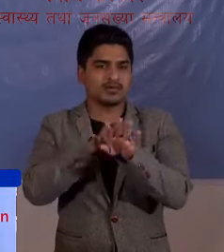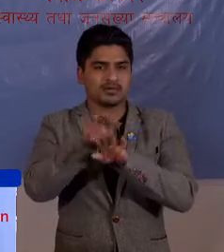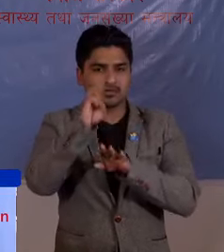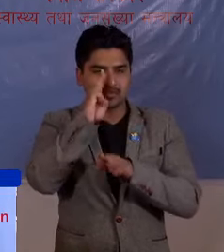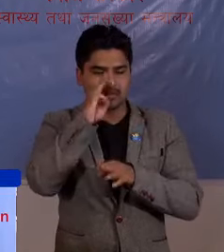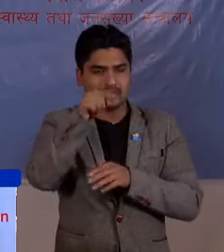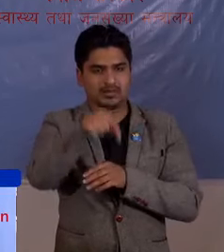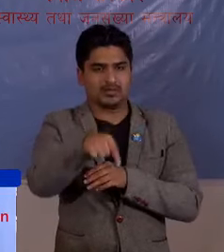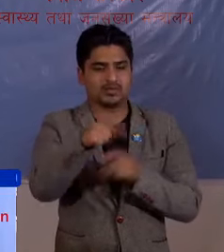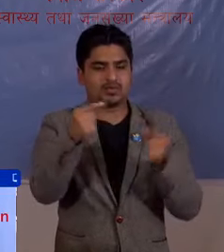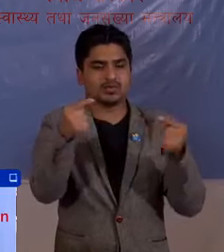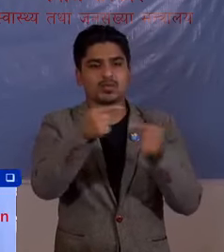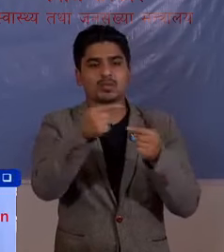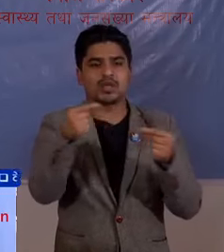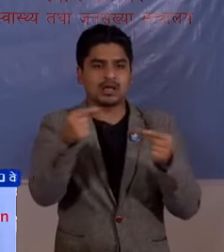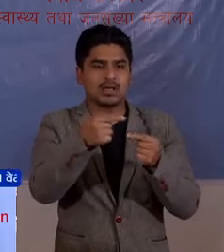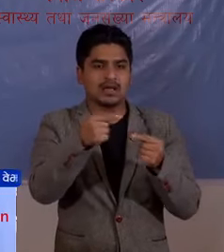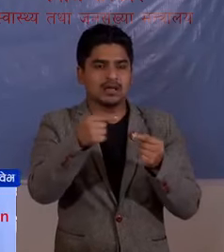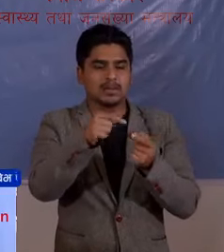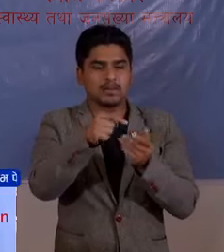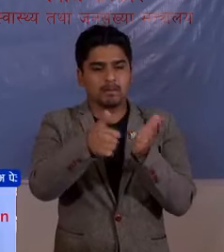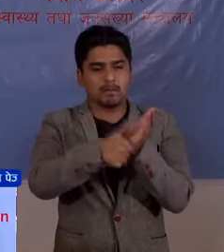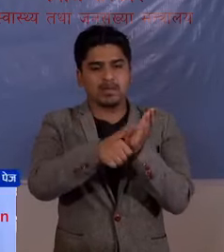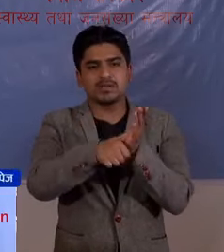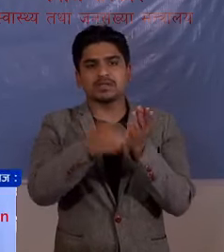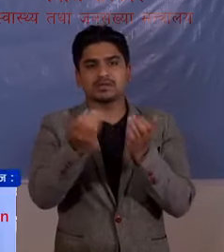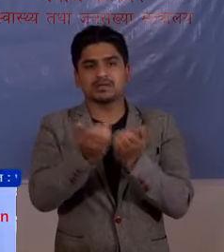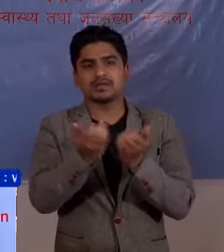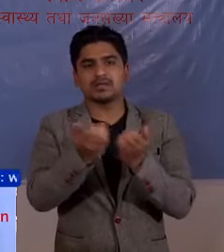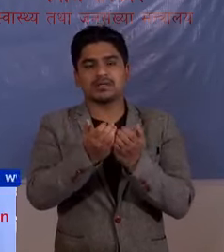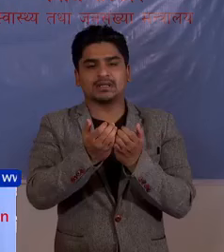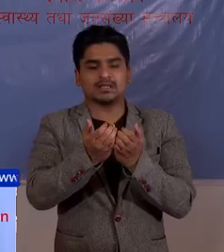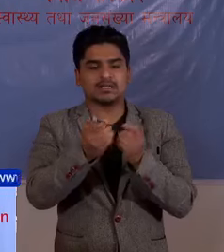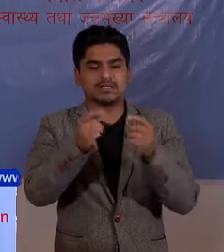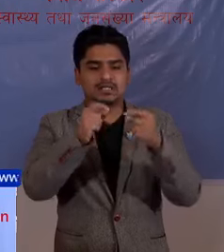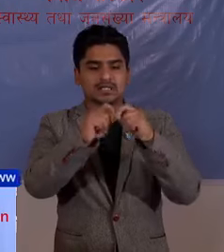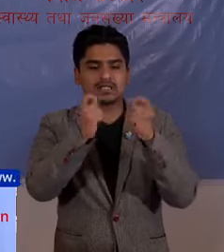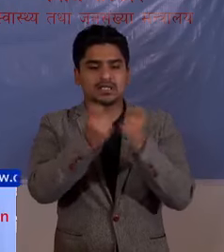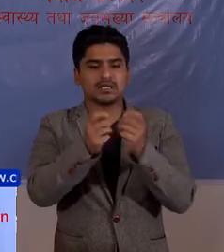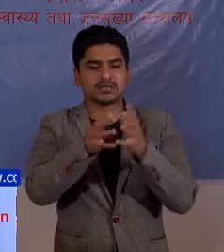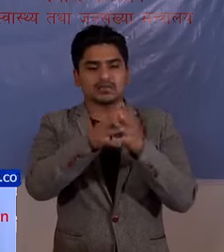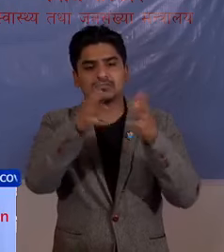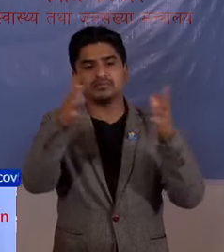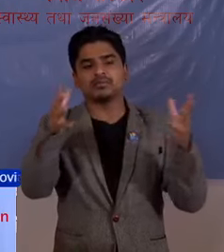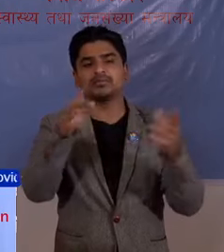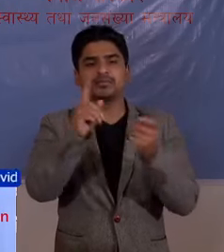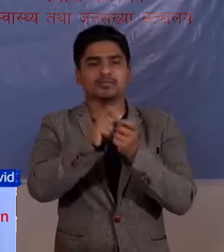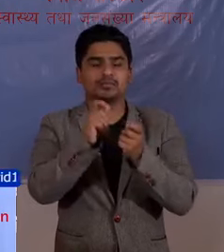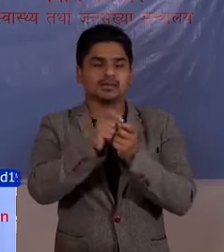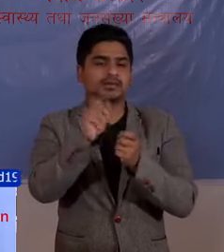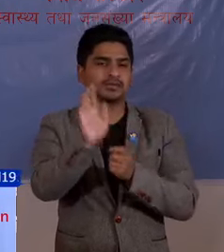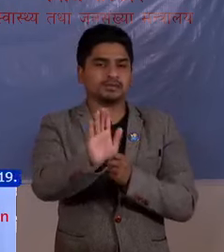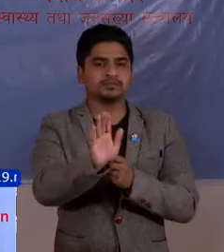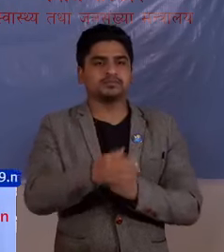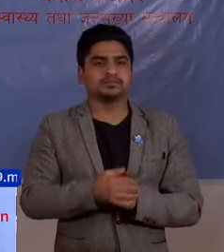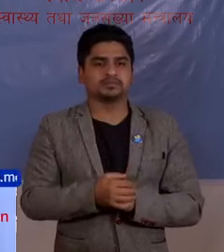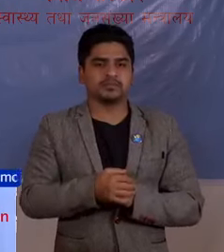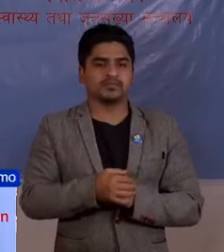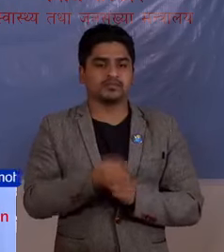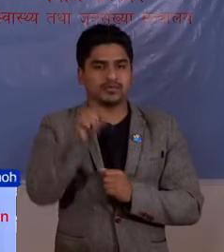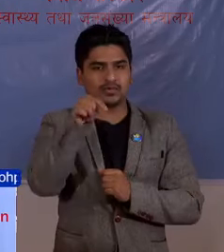यो नमुना परीक्षण गर्ने क्राइटेरियाको दायरा चाहिँ फराकिलो बनाइरहेका छौँ।